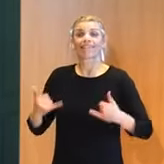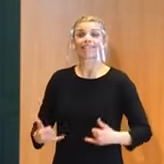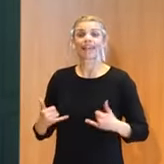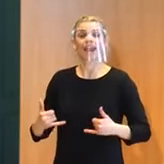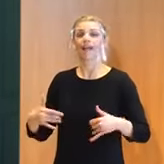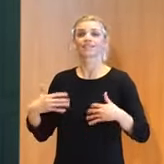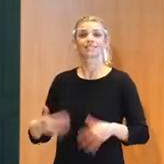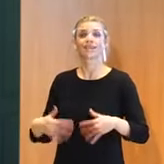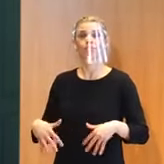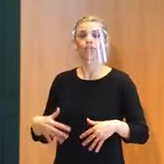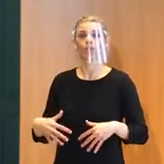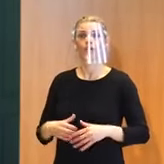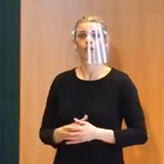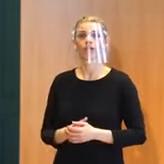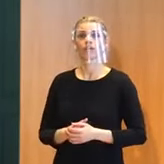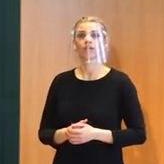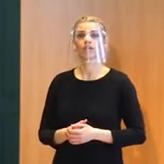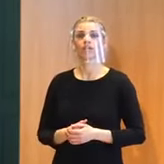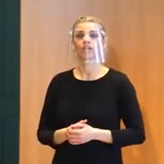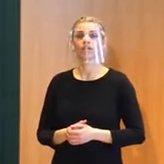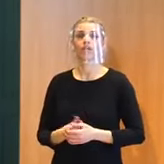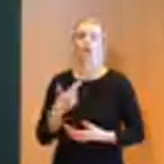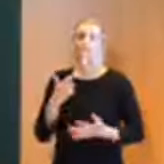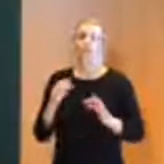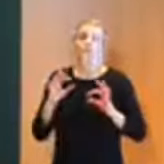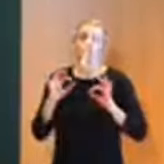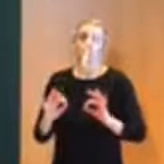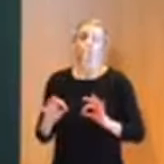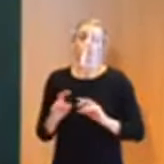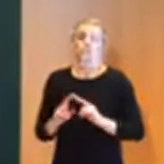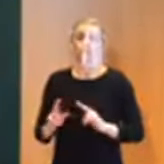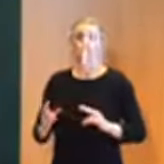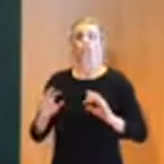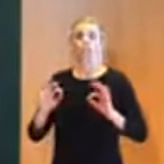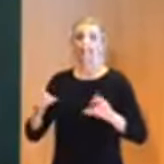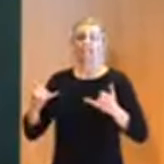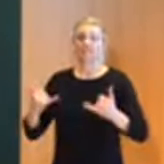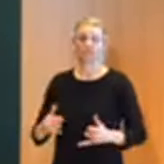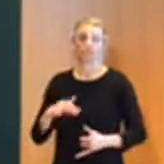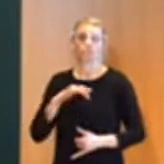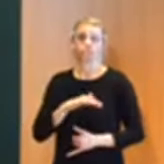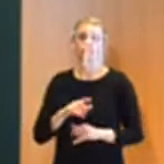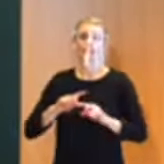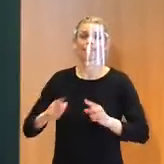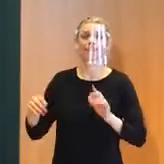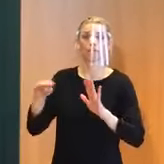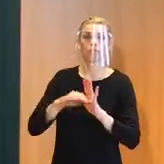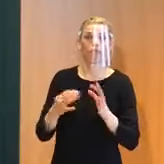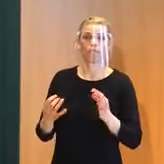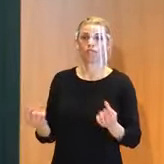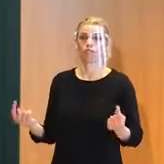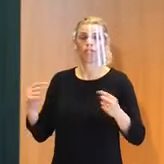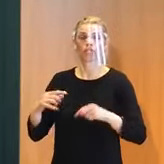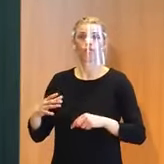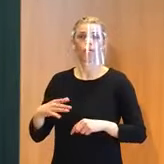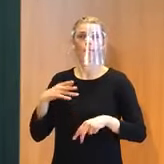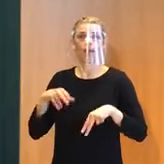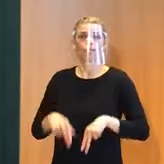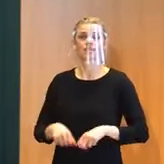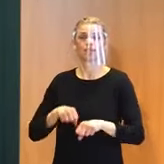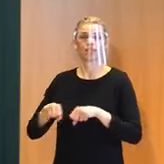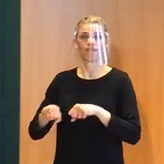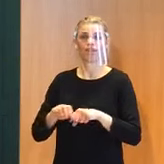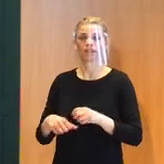Prepáčte, on tak rýchlo odišiel, tak možno mal práve dnes iný program. Neviem vám to povedať, ale toto nie je kľúčová